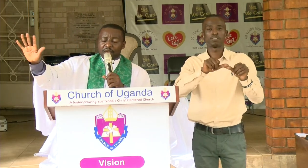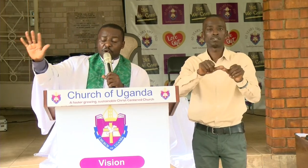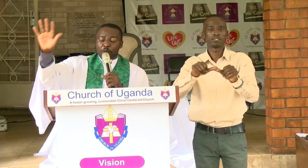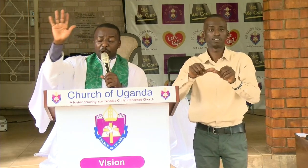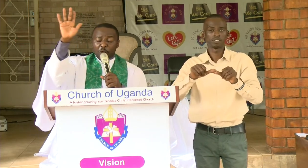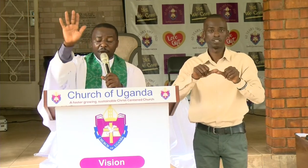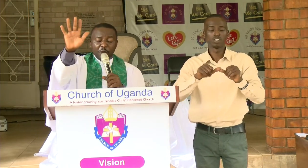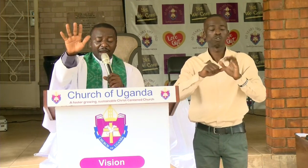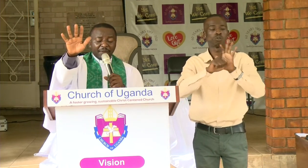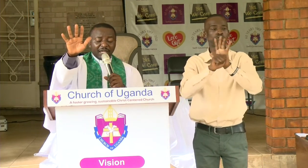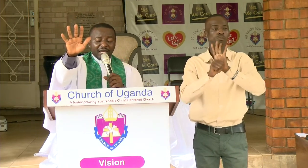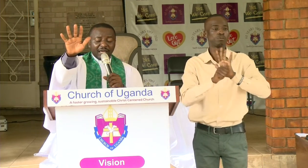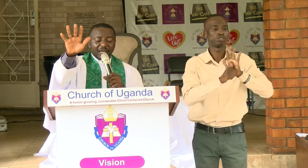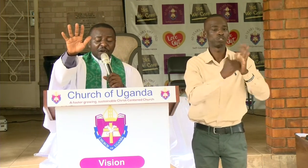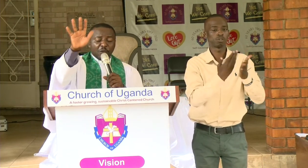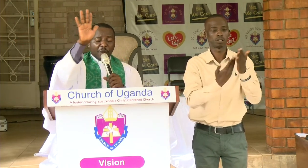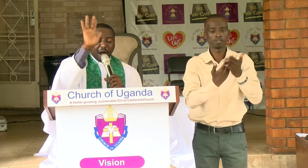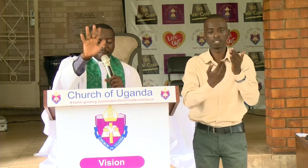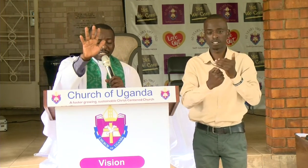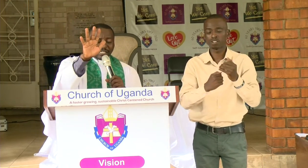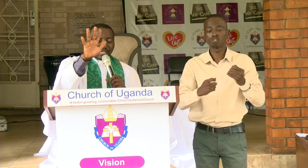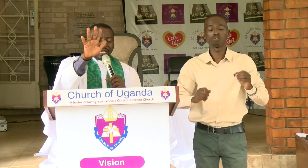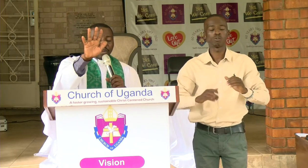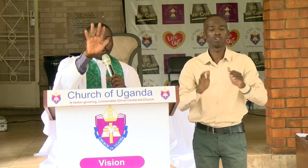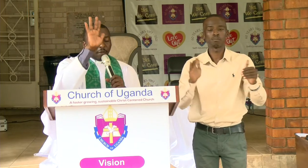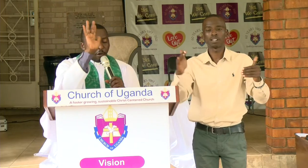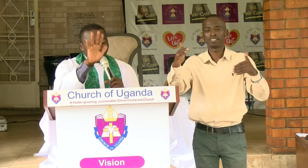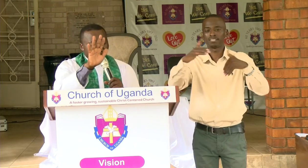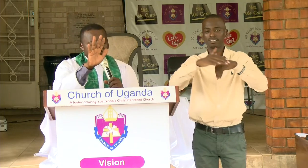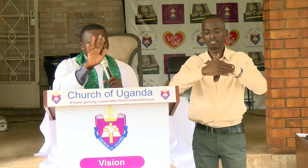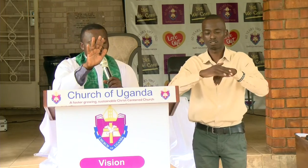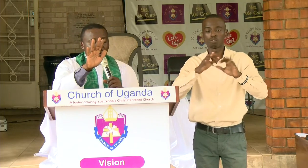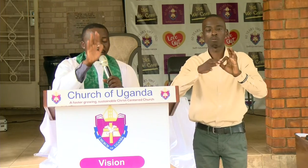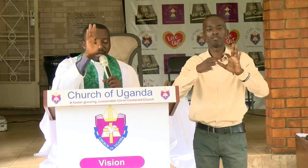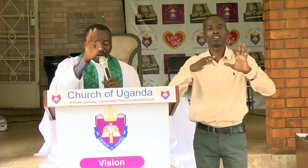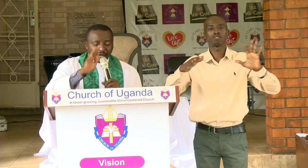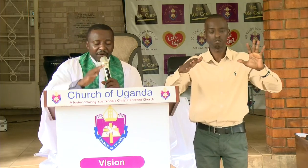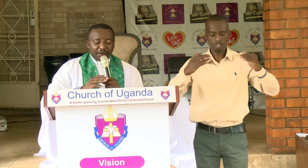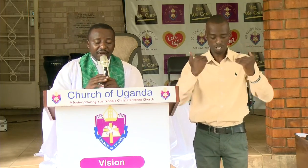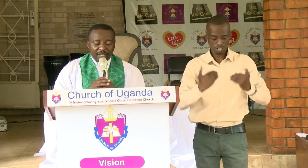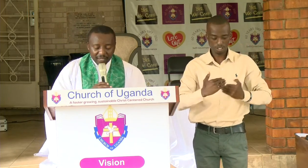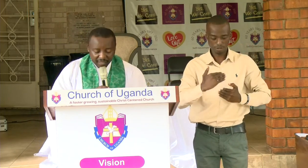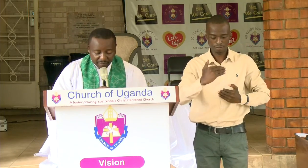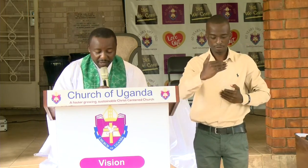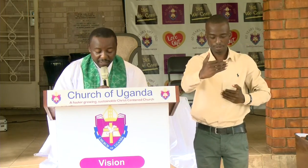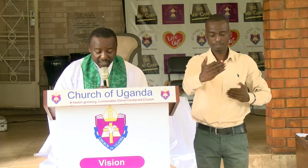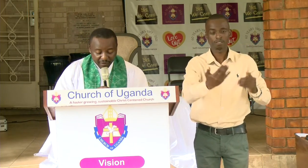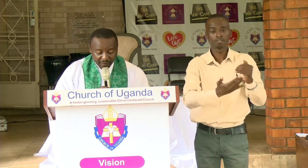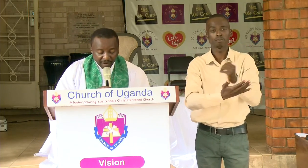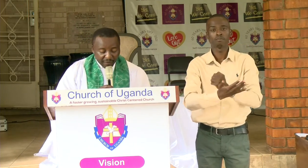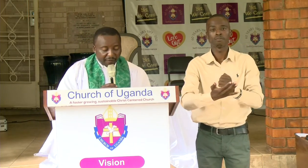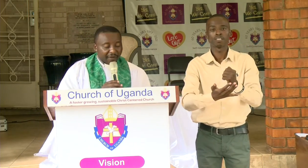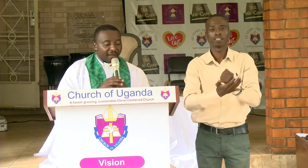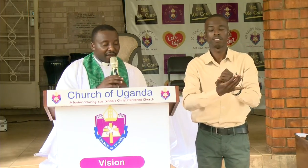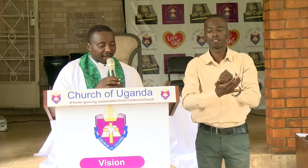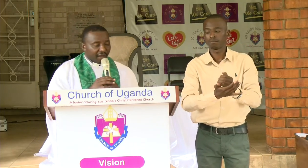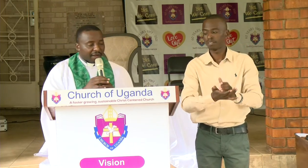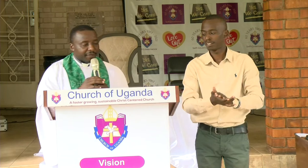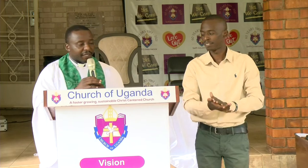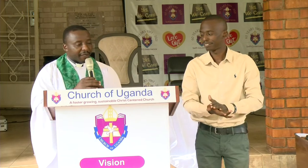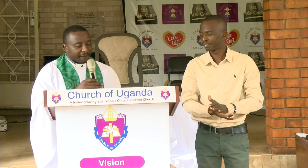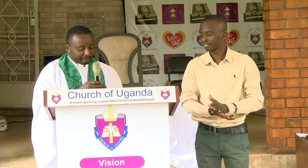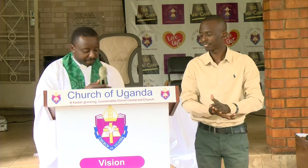nammwe gubakuume gubalabirire gubawambatire guleme okubavaako kaakano n'emirembe egitaggwaawo.